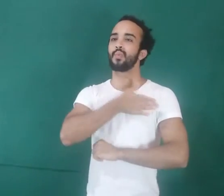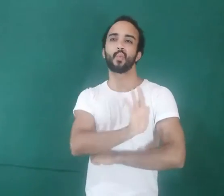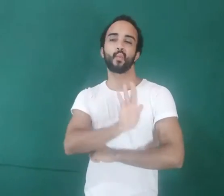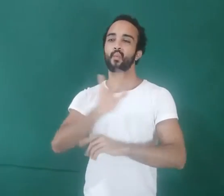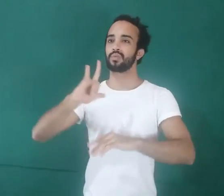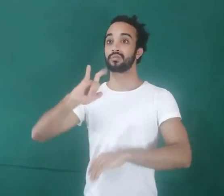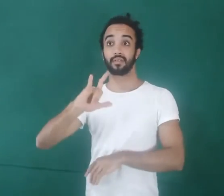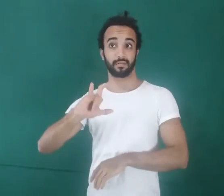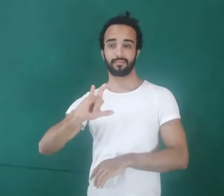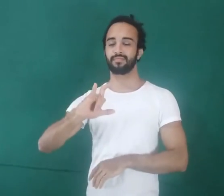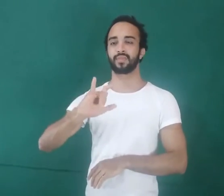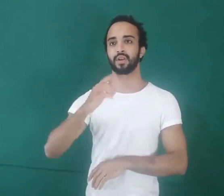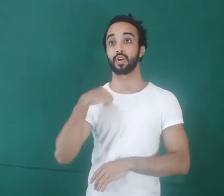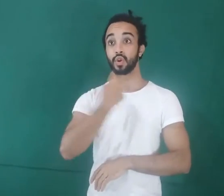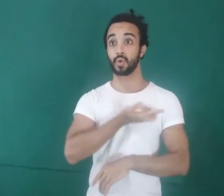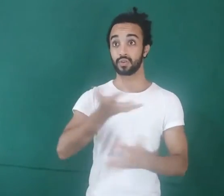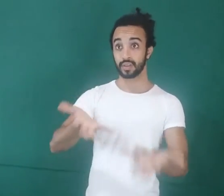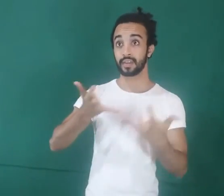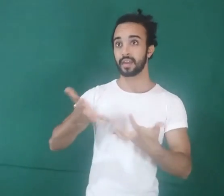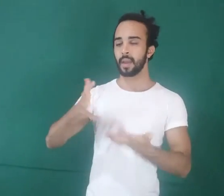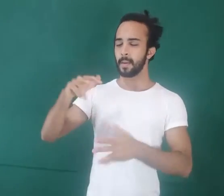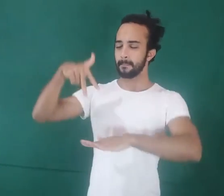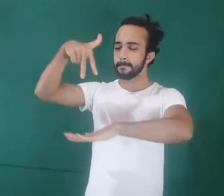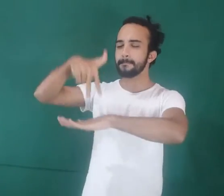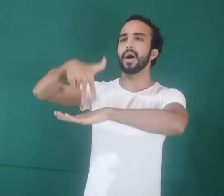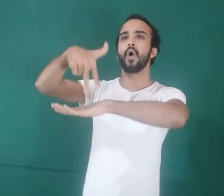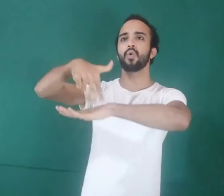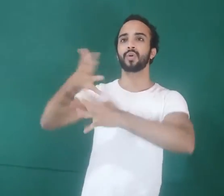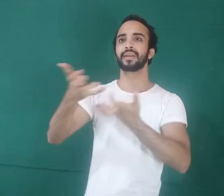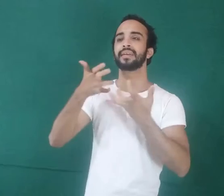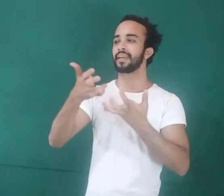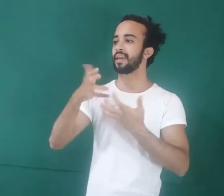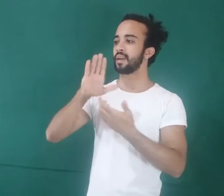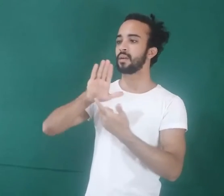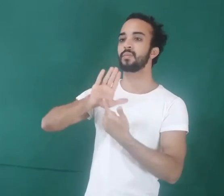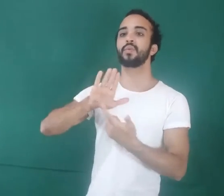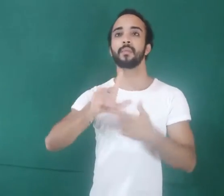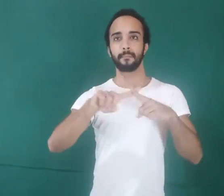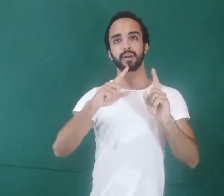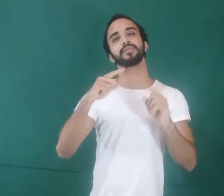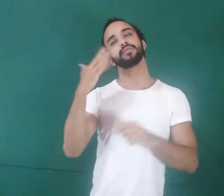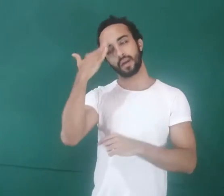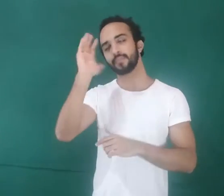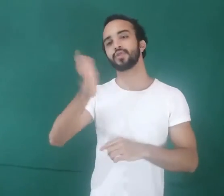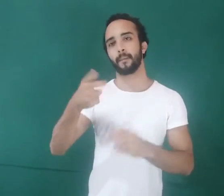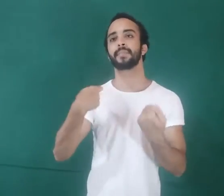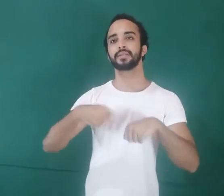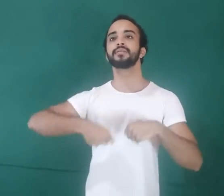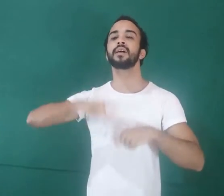gente quer estar em palco, a gente quer estar em cena, mas a gente sabe que a gente vai precisar ficar fazendo Instagram, porque a gente precisa falar com o